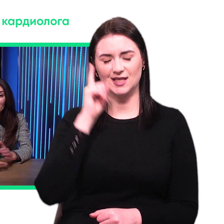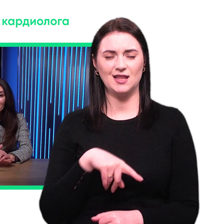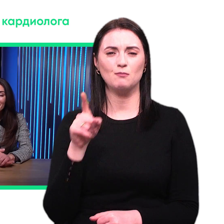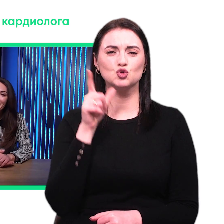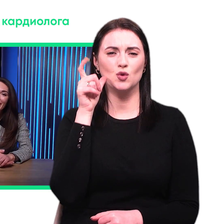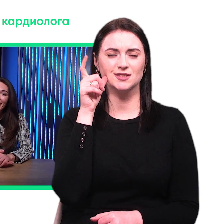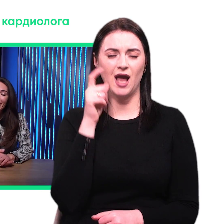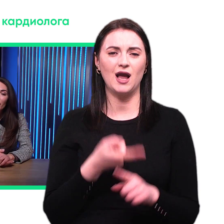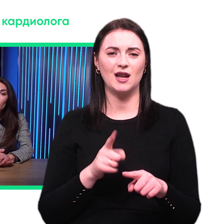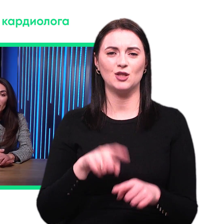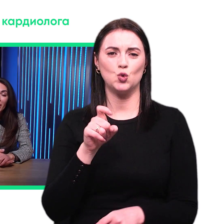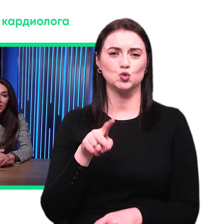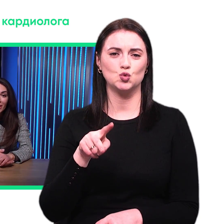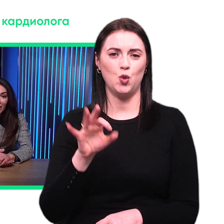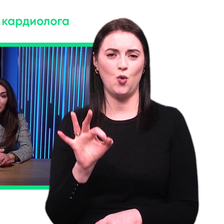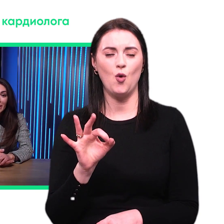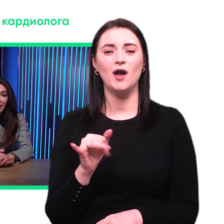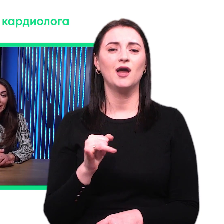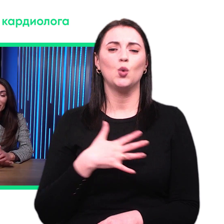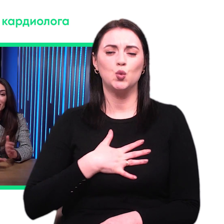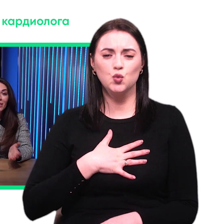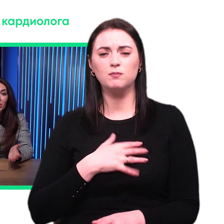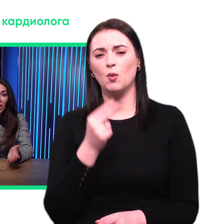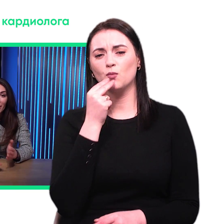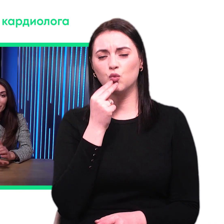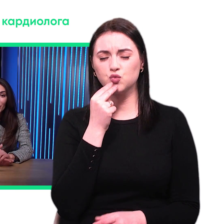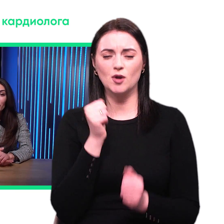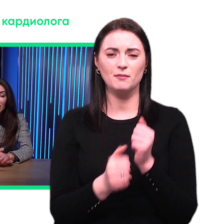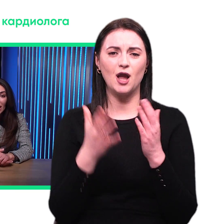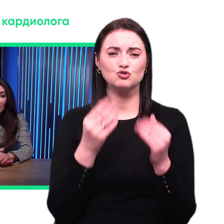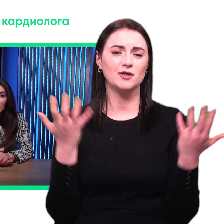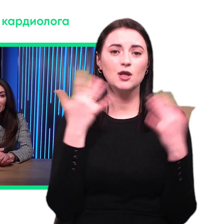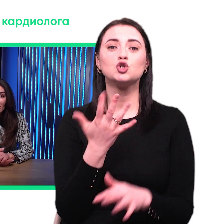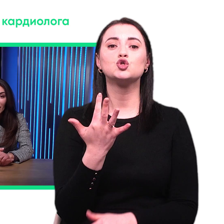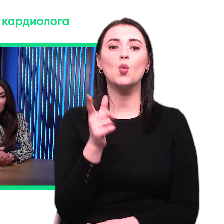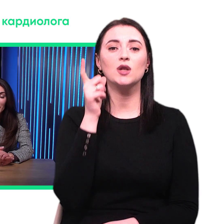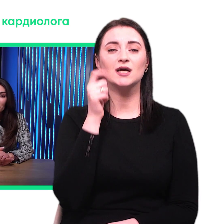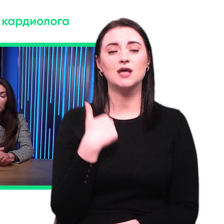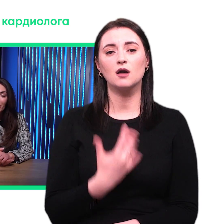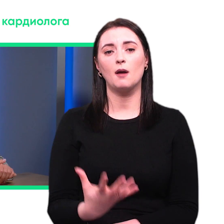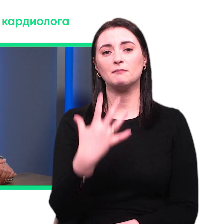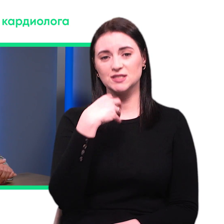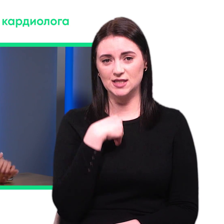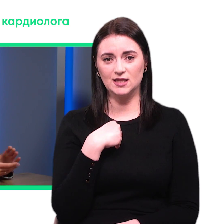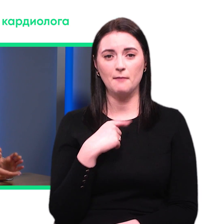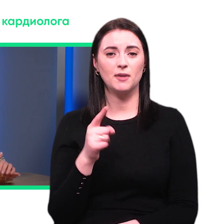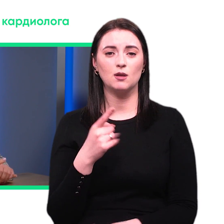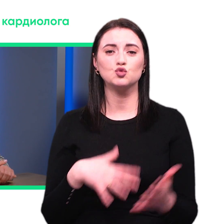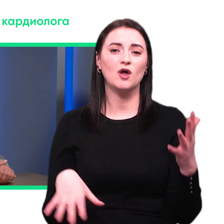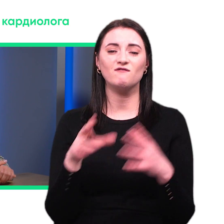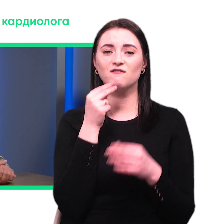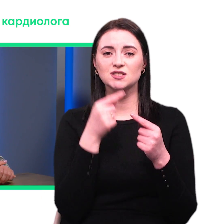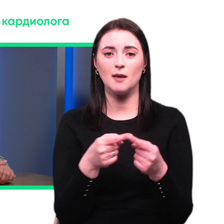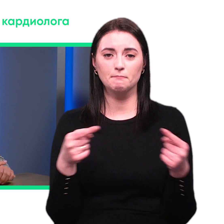дуже любимо і кушаємо кожен день, постійно, навіть не замічаємо, скільки сахара ми з'їдаємо. Тому що во всі